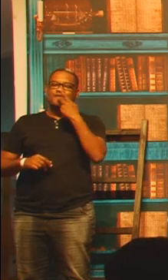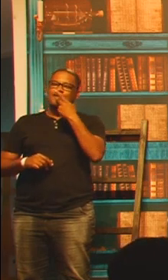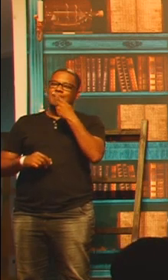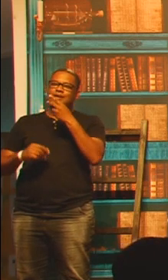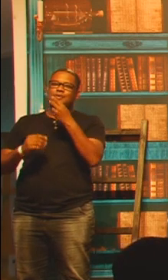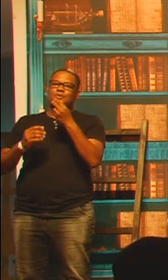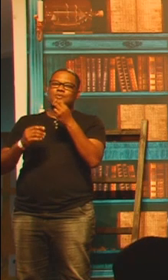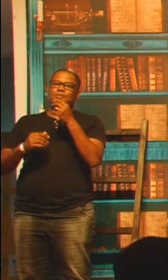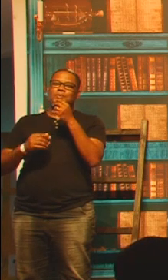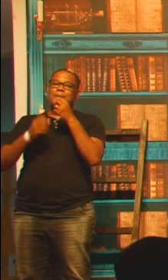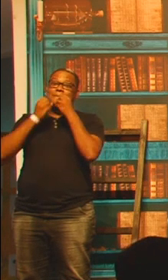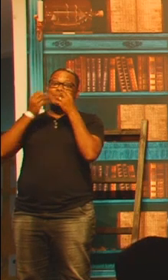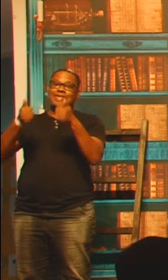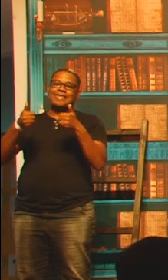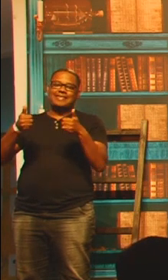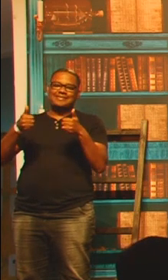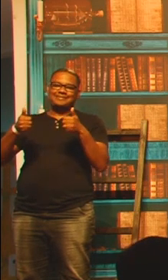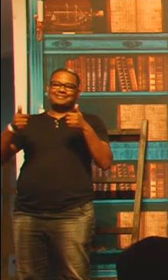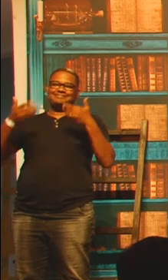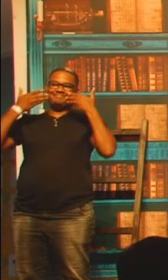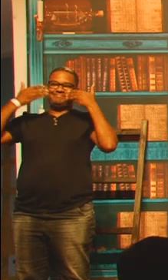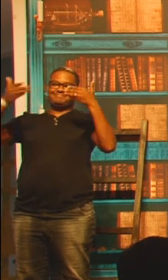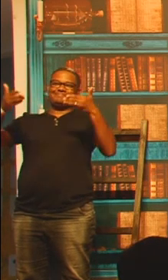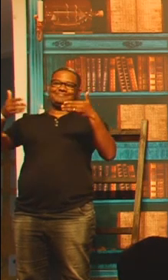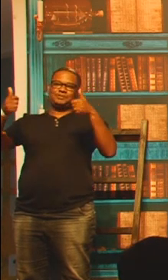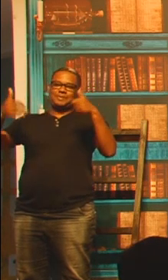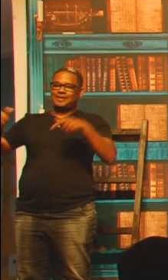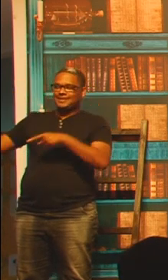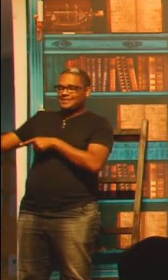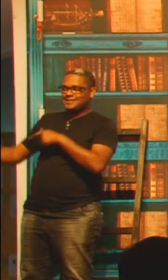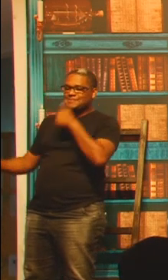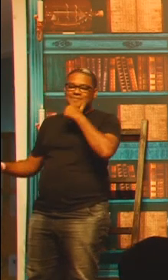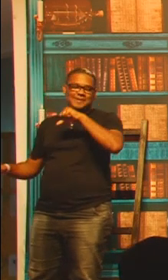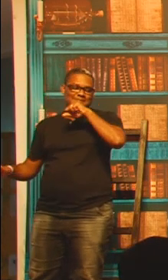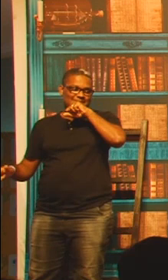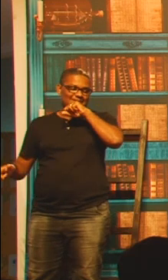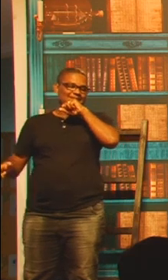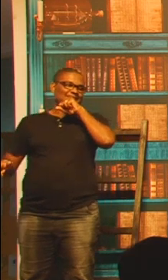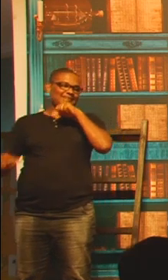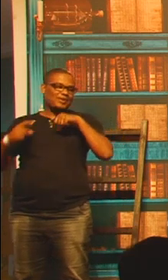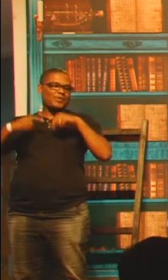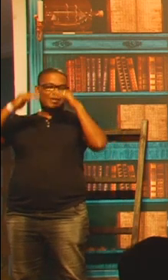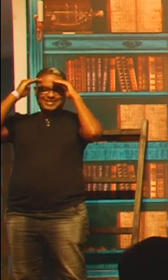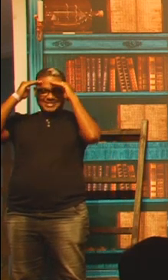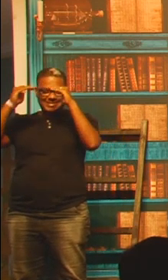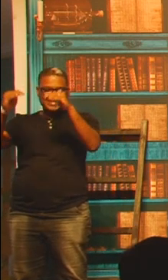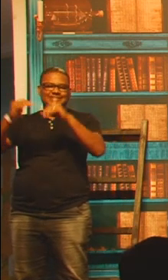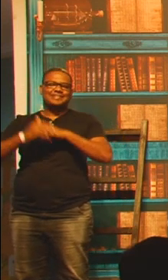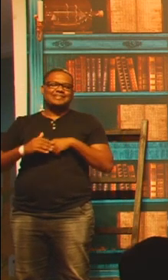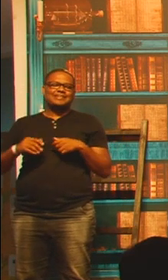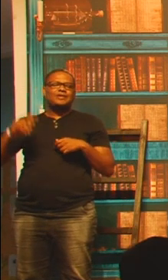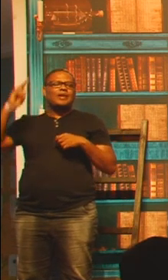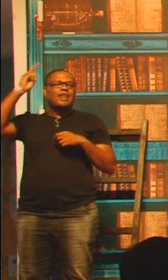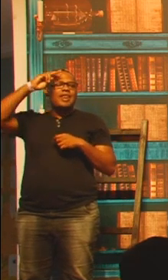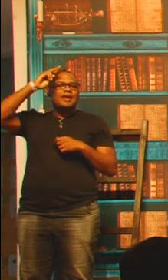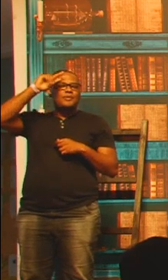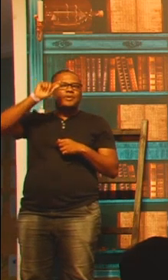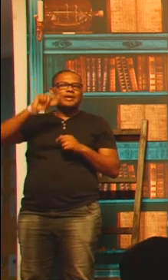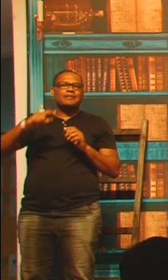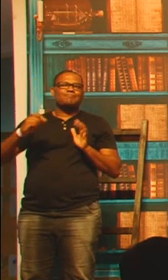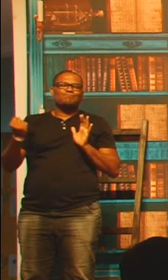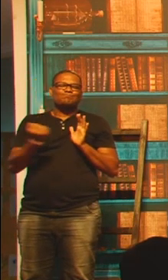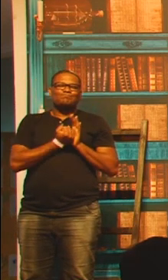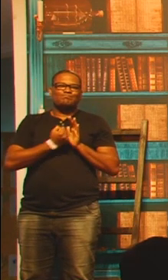muito bem em público, né? Assim, com todo o respeito, eu sempre lembro das coisas que me